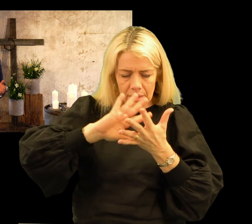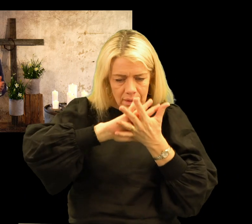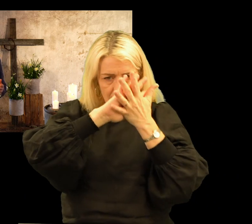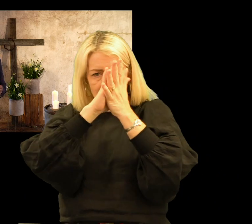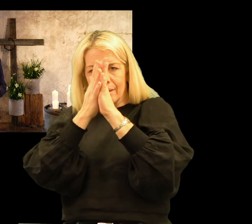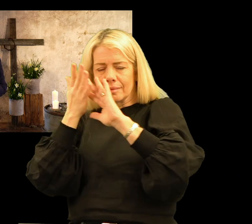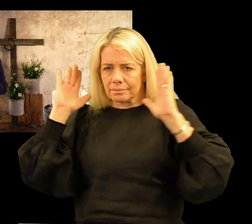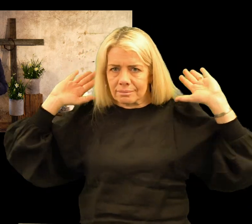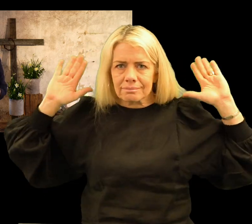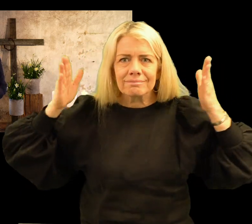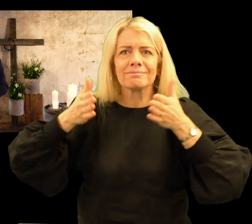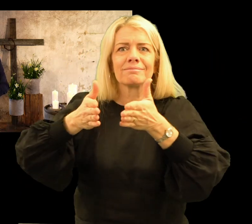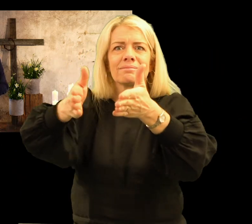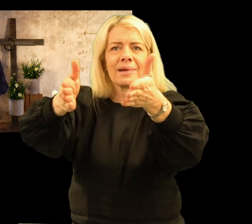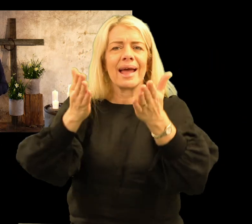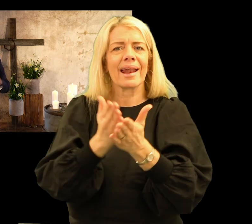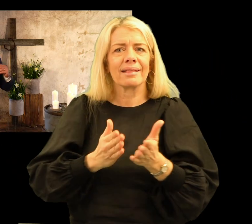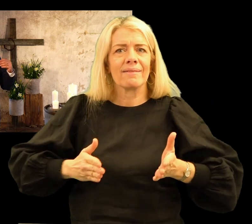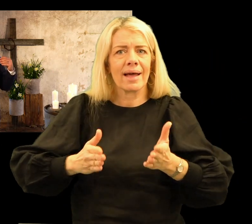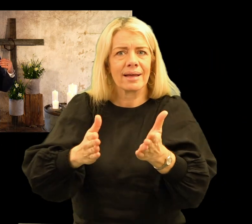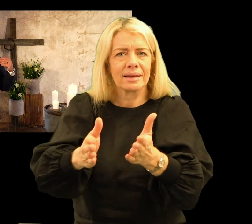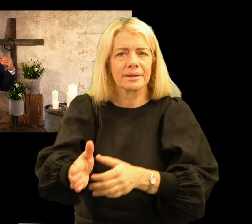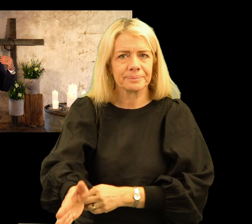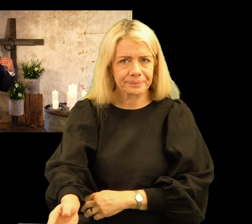ger oss andens liv genom